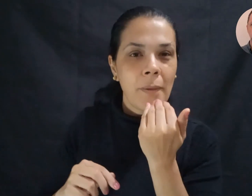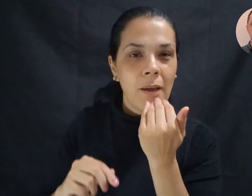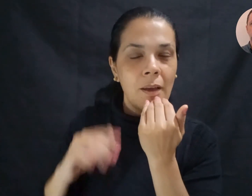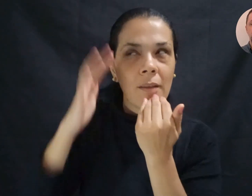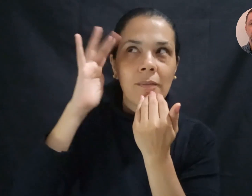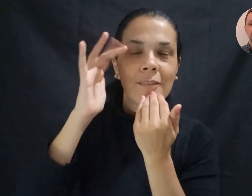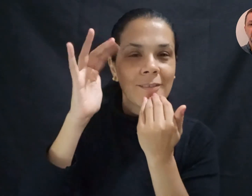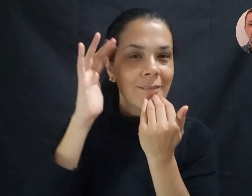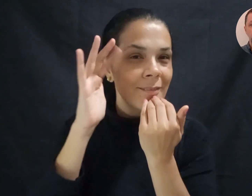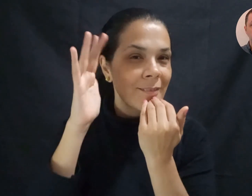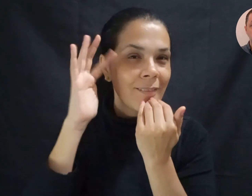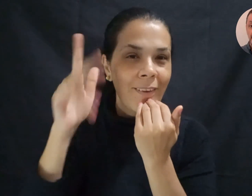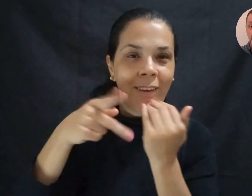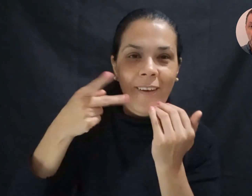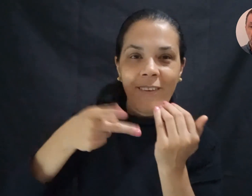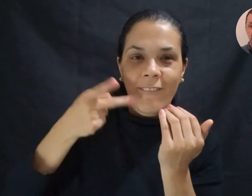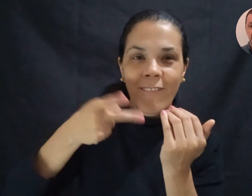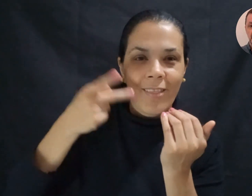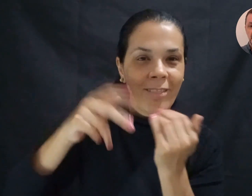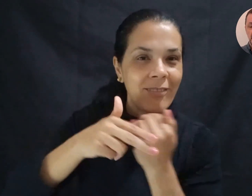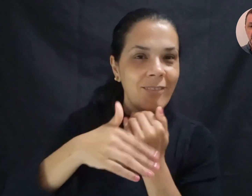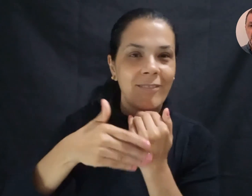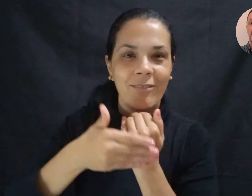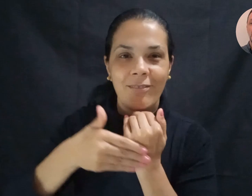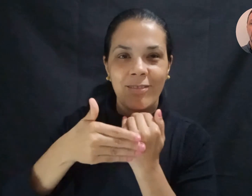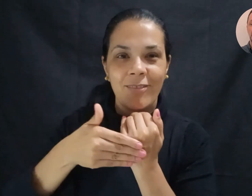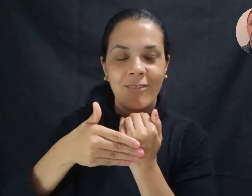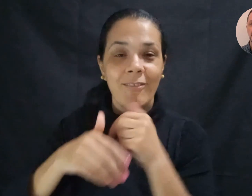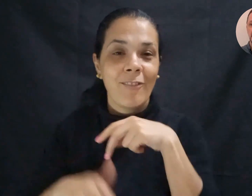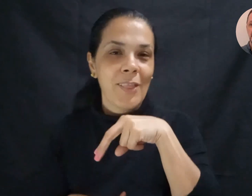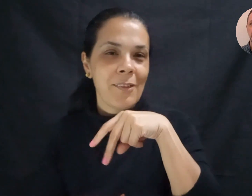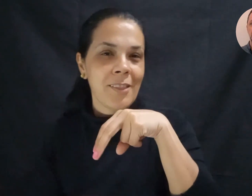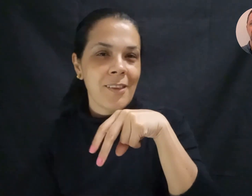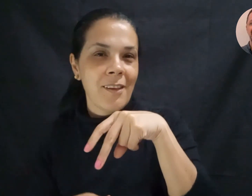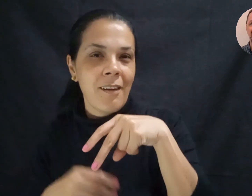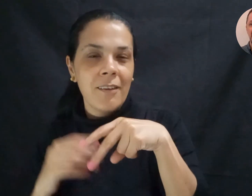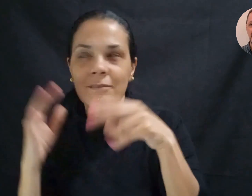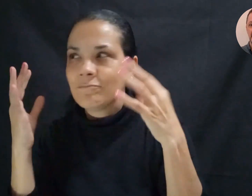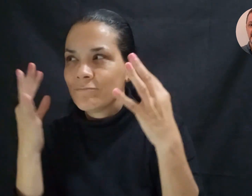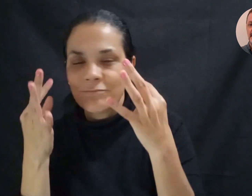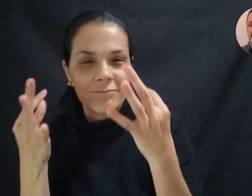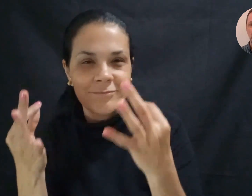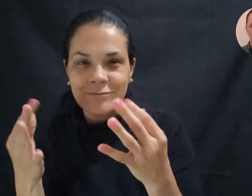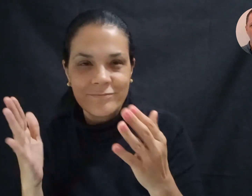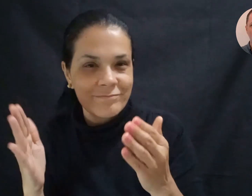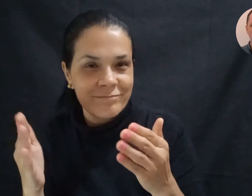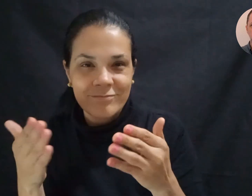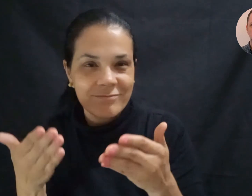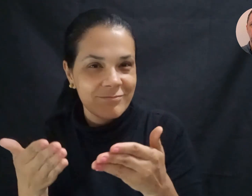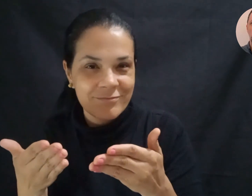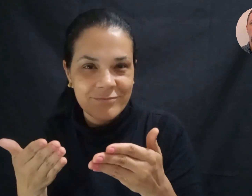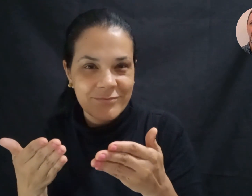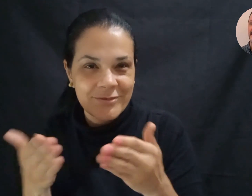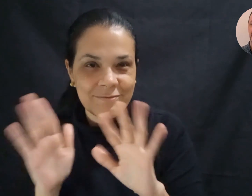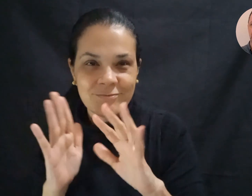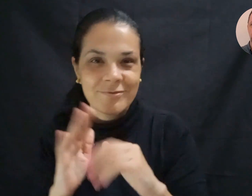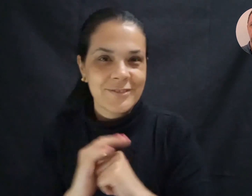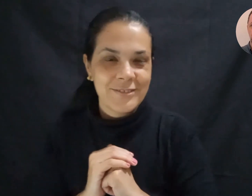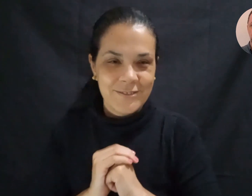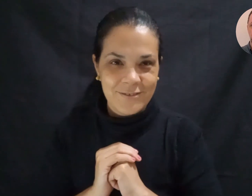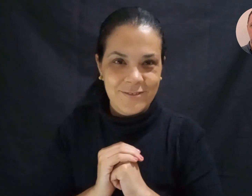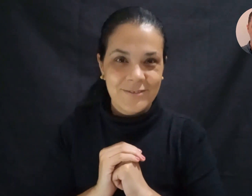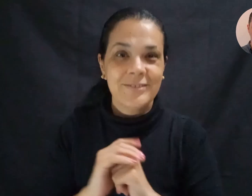estão distraídas, falando 1000 coisas. Quando andam, estão desatentas e qualquer ocorrência lhes rouba a